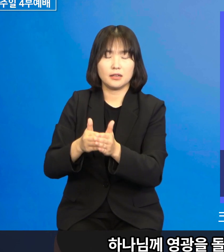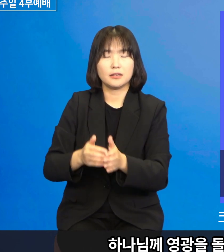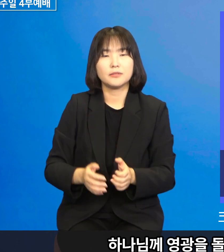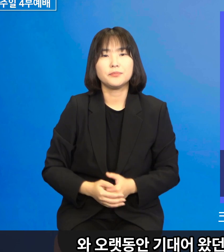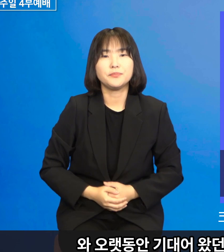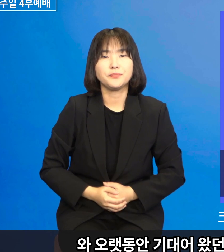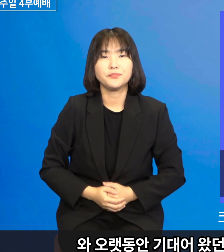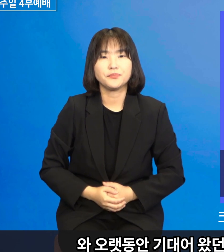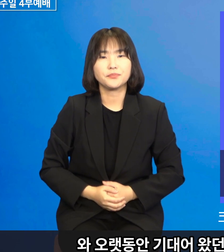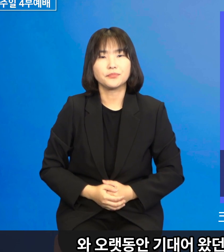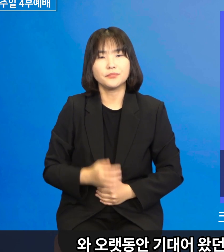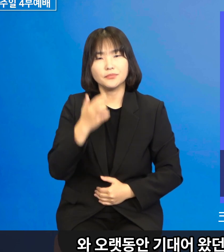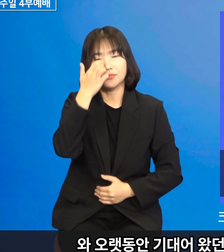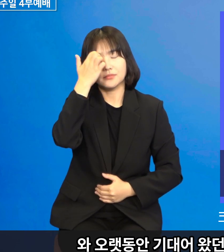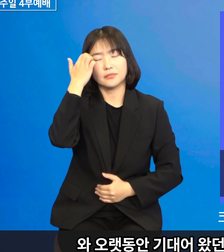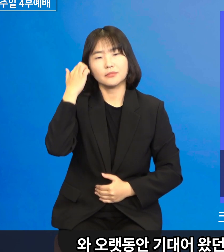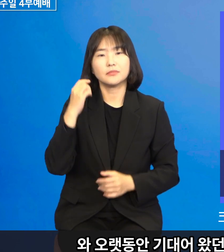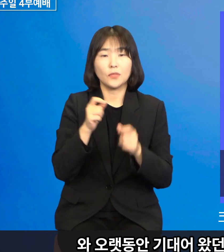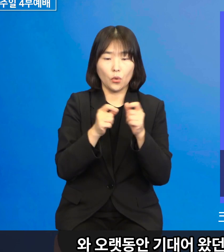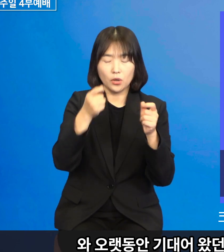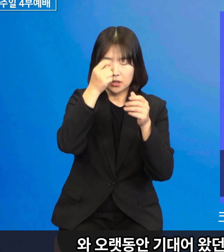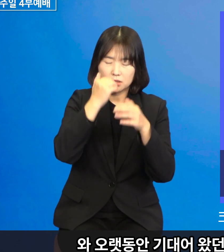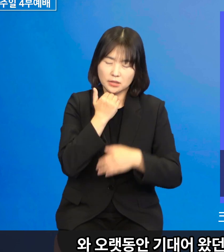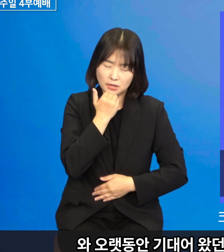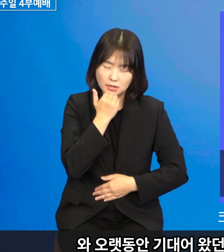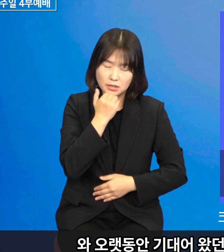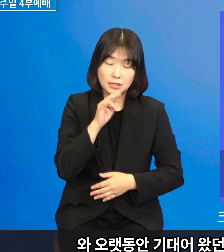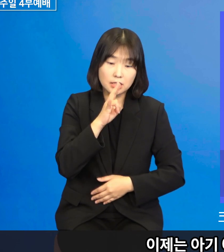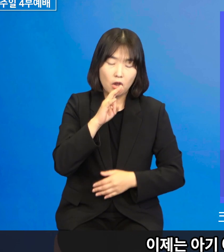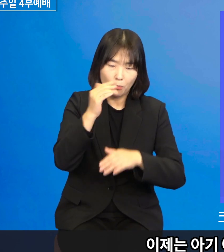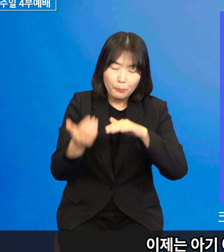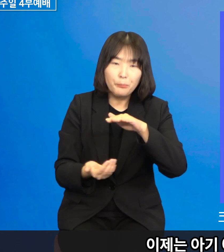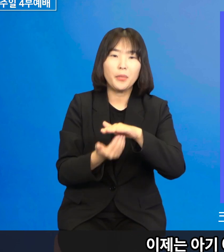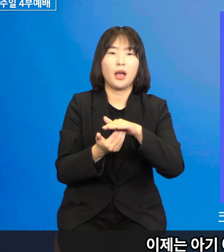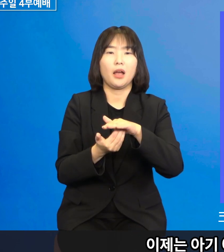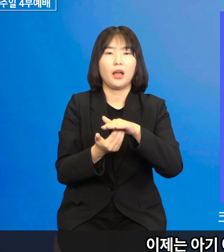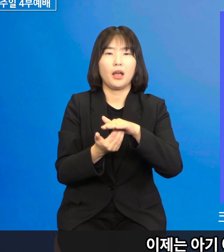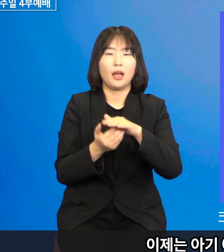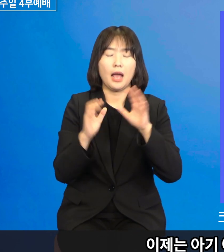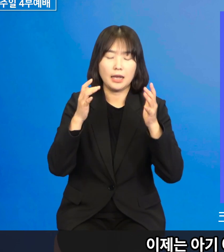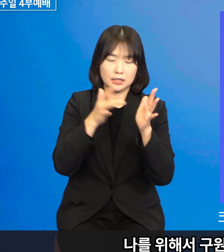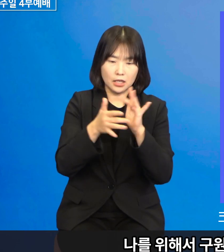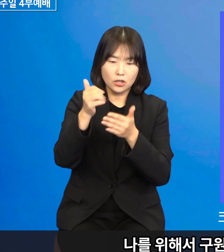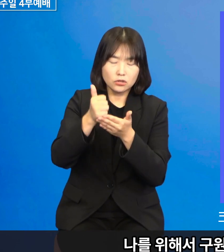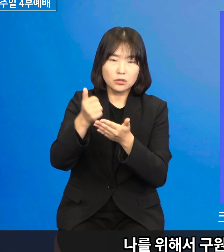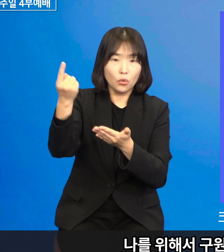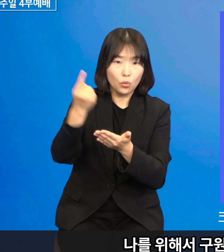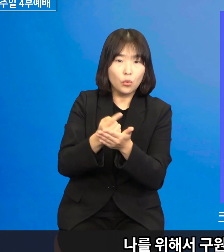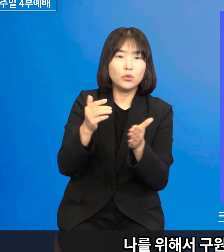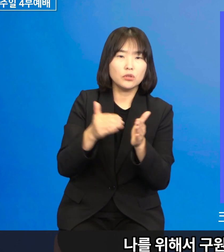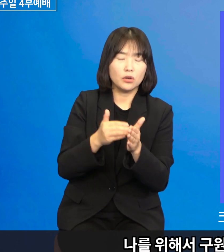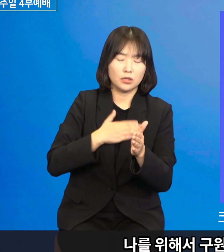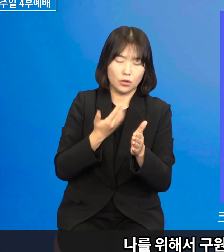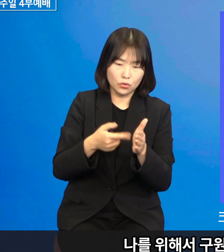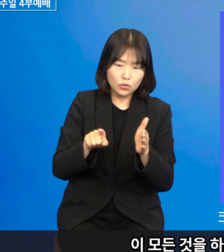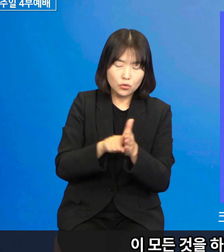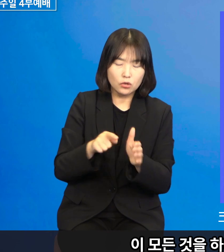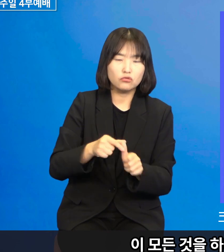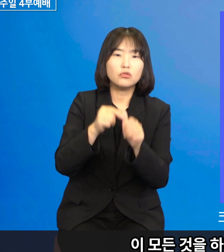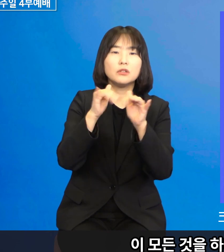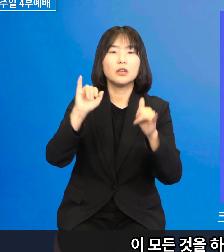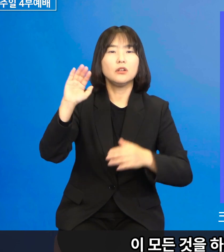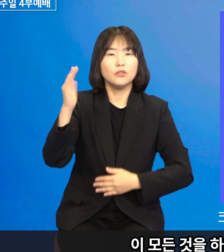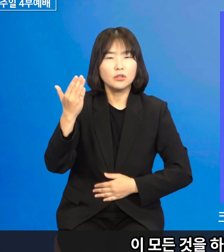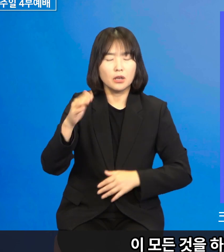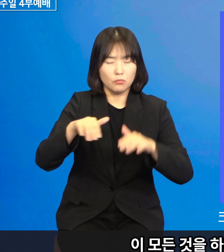찬미하였다. 와, 오랫동안 기다려왔던 그 예언이 성취가 되었구나. 이제는 아기 예수로 오셨구나. 나를 위해서 구원자가 되어주셨구나. 이